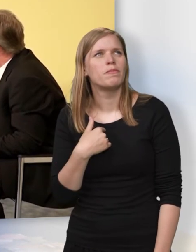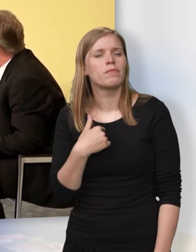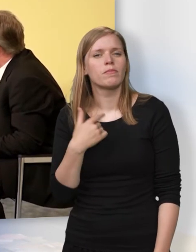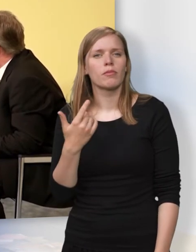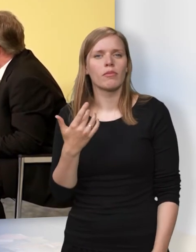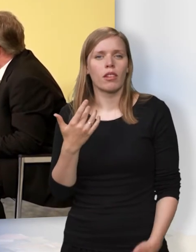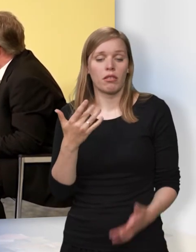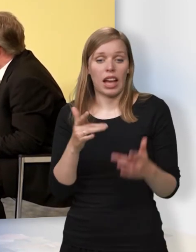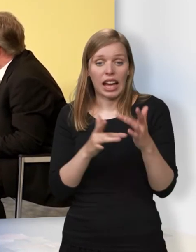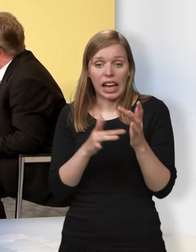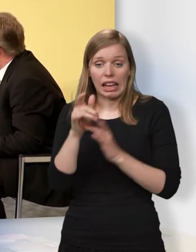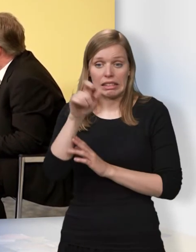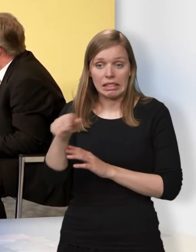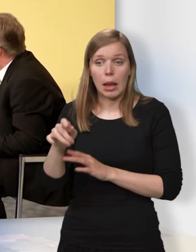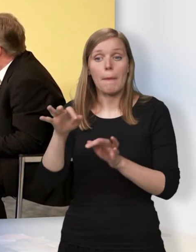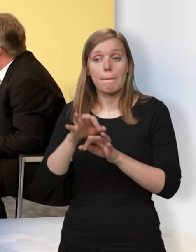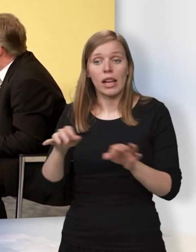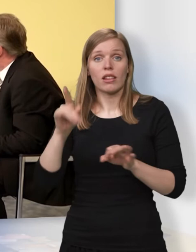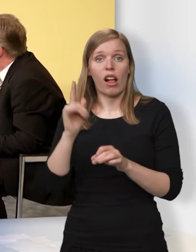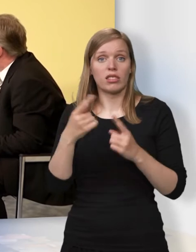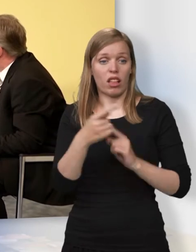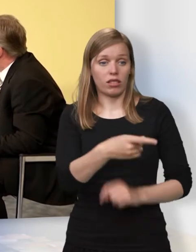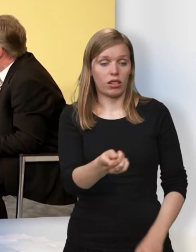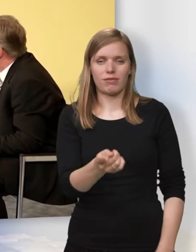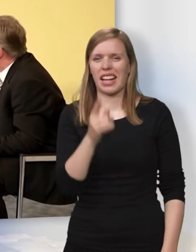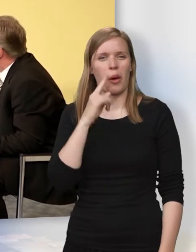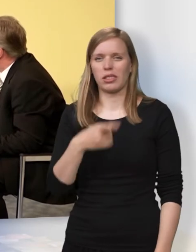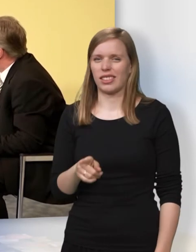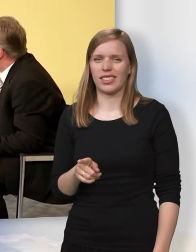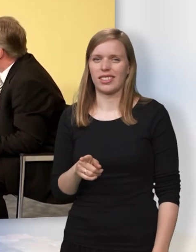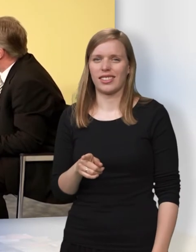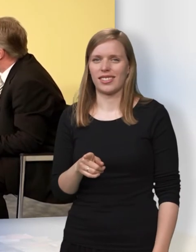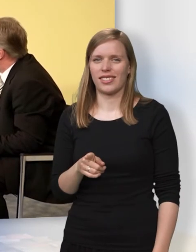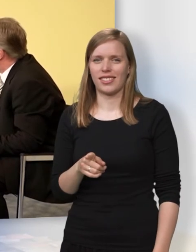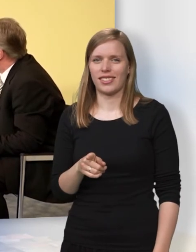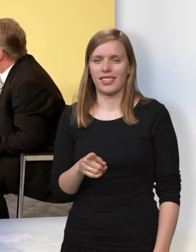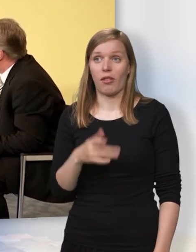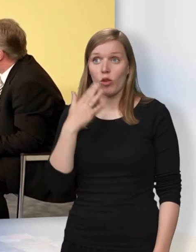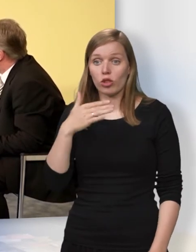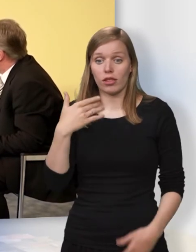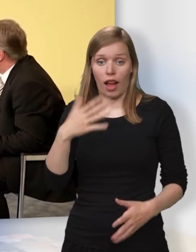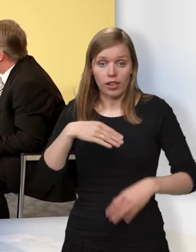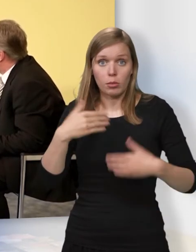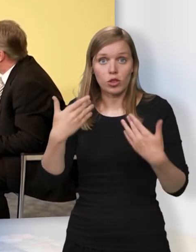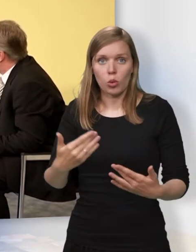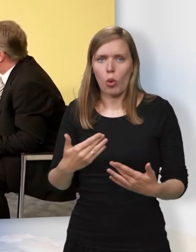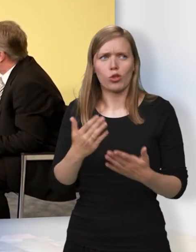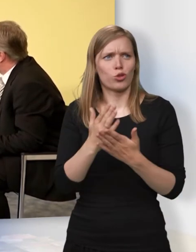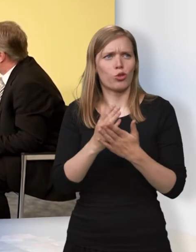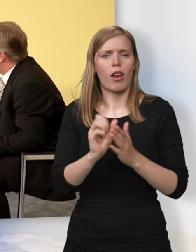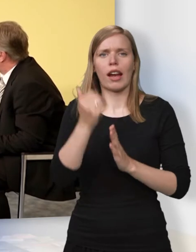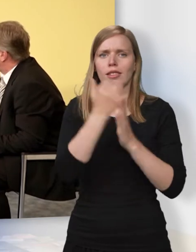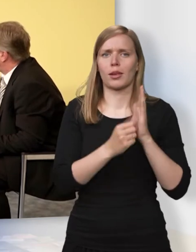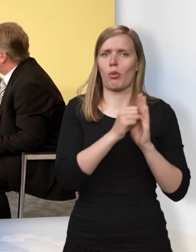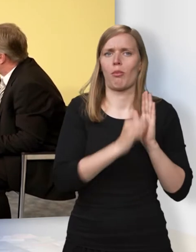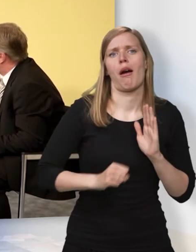ein besserer Mensch per se ist. Mhm. Das wäre ziemlich anmaßend. Mhm. Da würde man ja fast gegen das erste Gebot